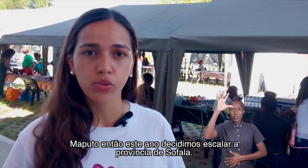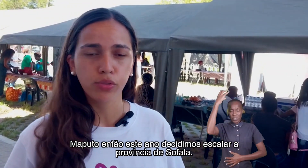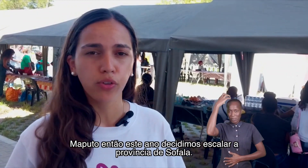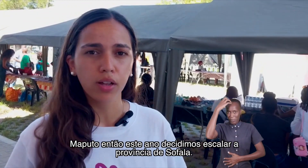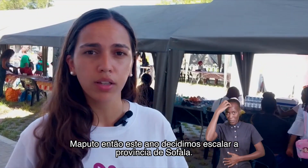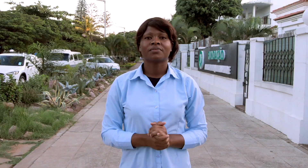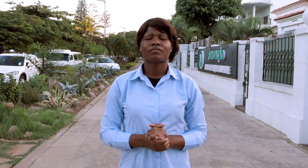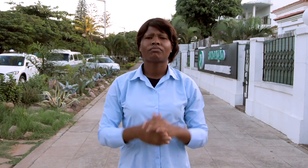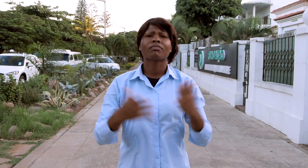de Sofala.